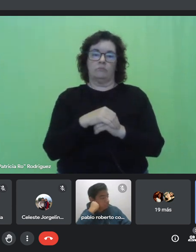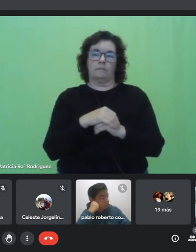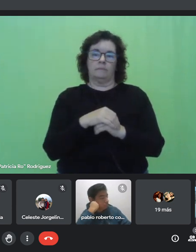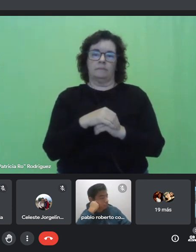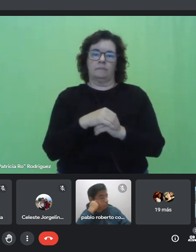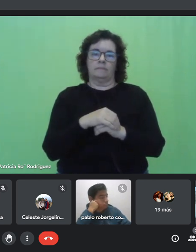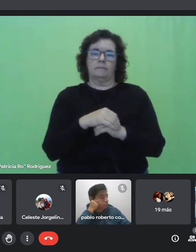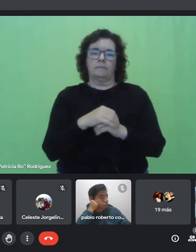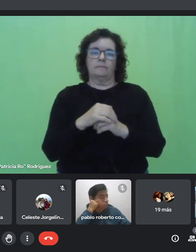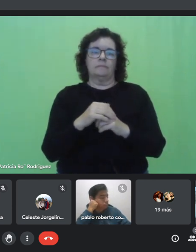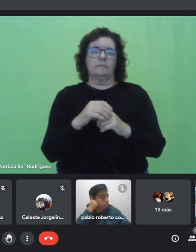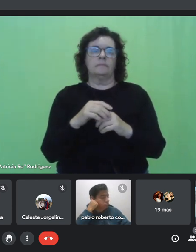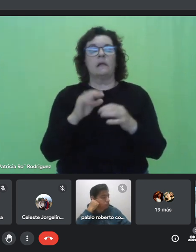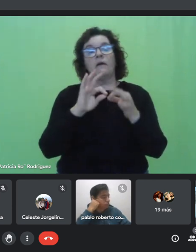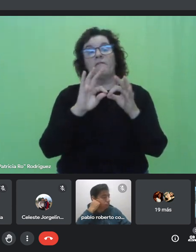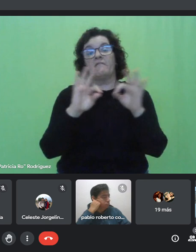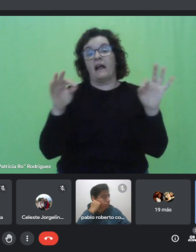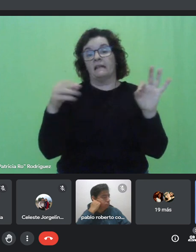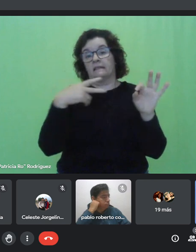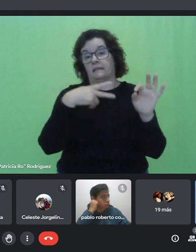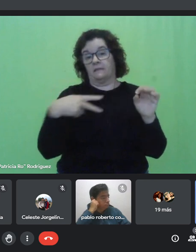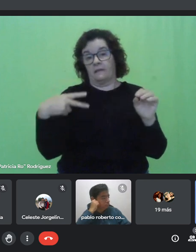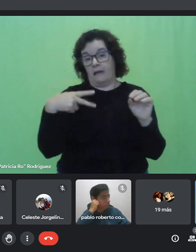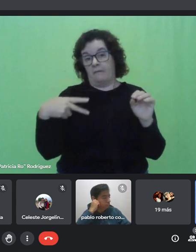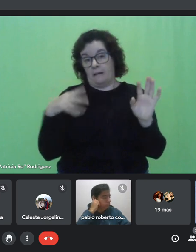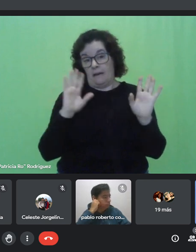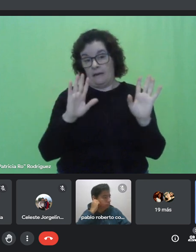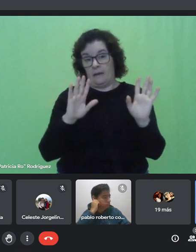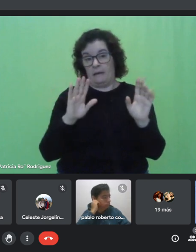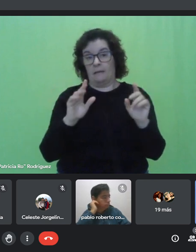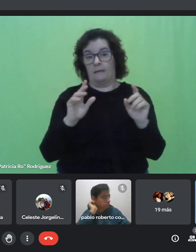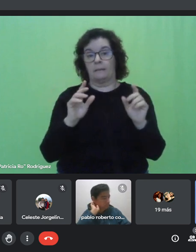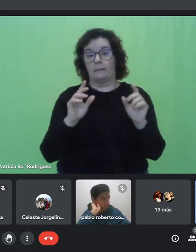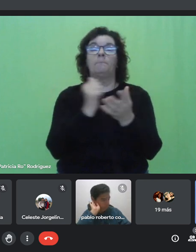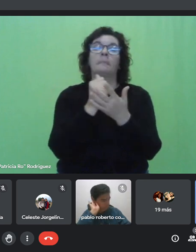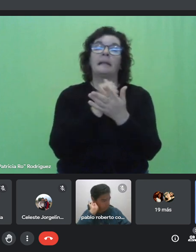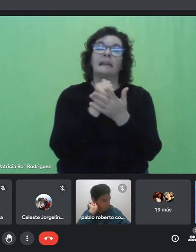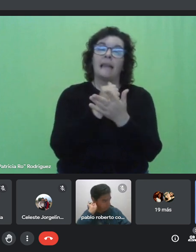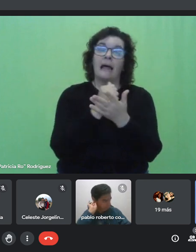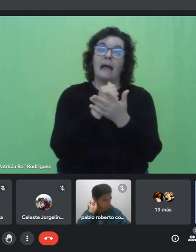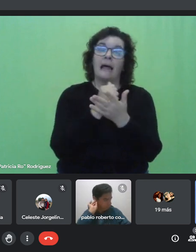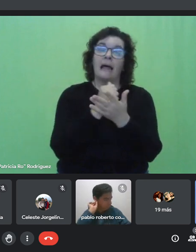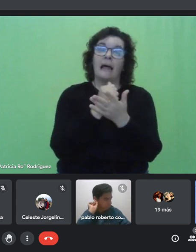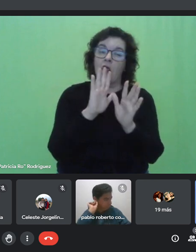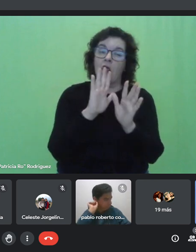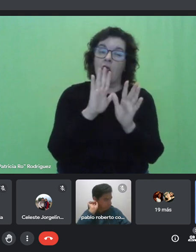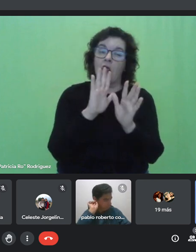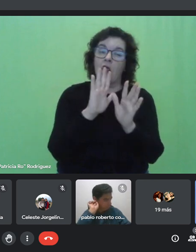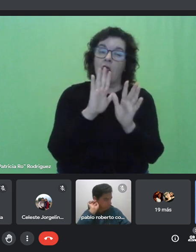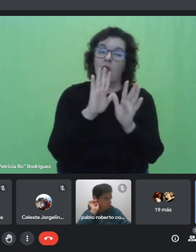Sería la frase verbal, profe. Claro, ¿viste? Vamos a poner otro color, a ver.